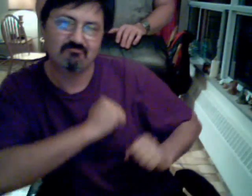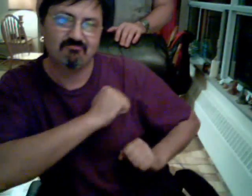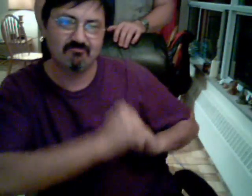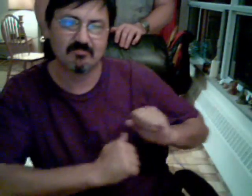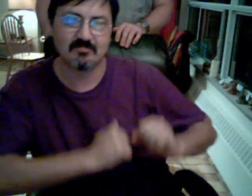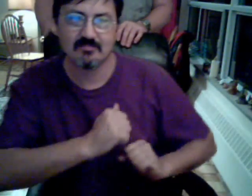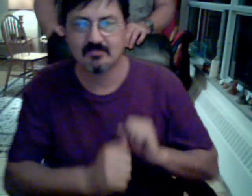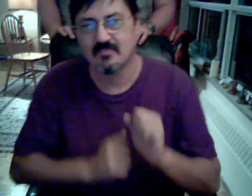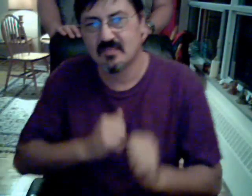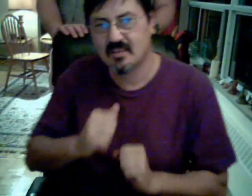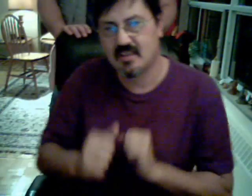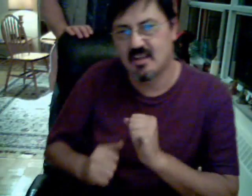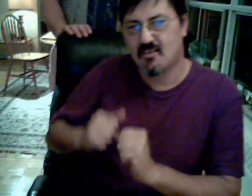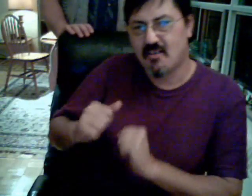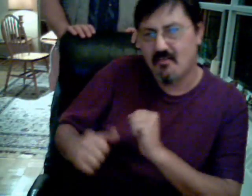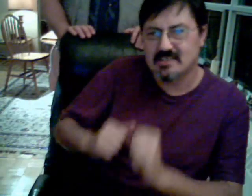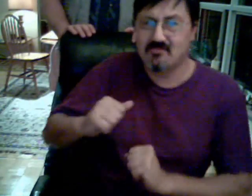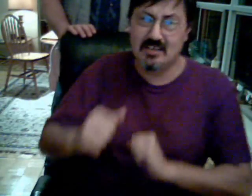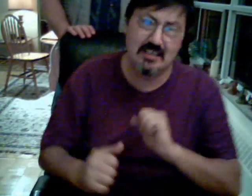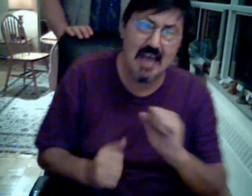мне уснуть давно бы надо.